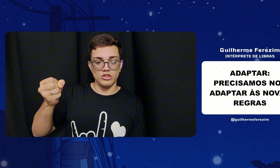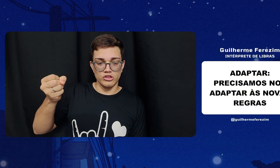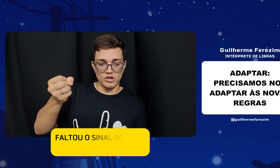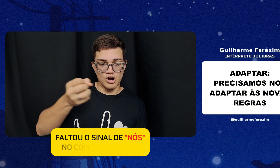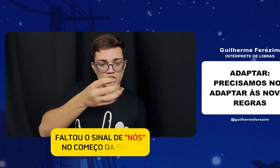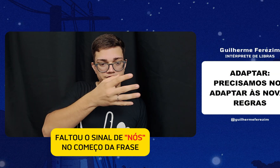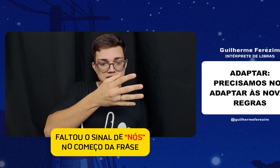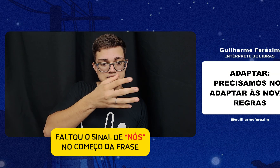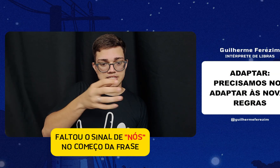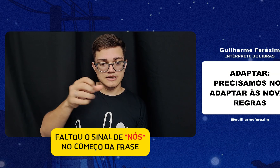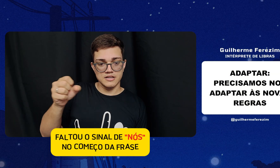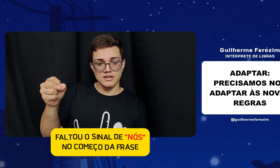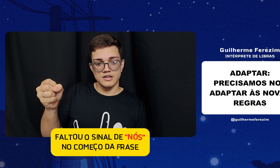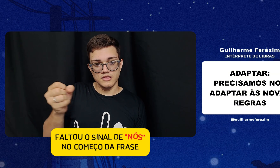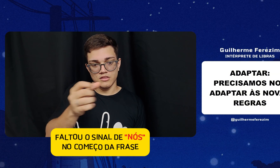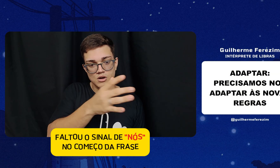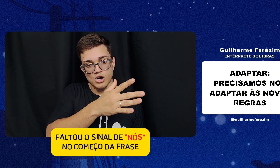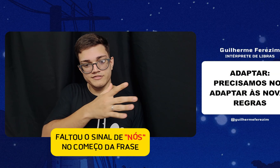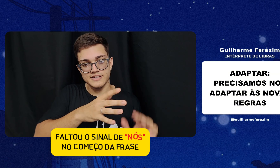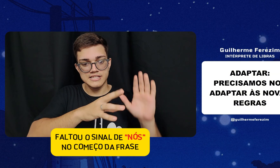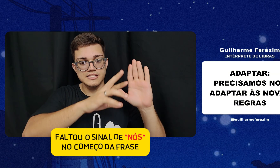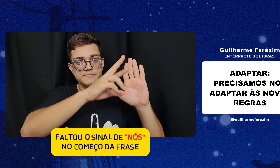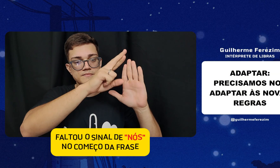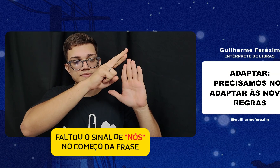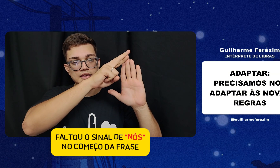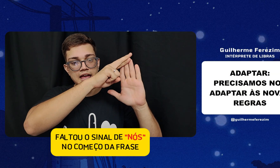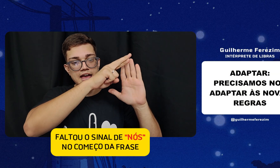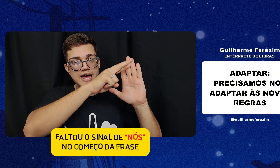ó. Novas